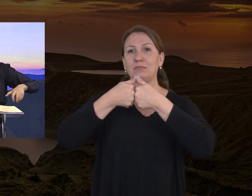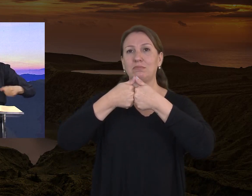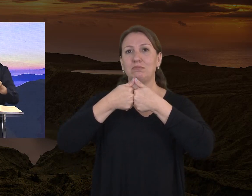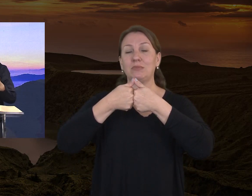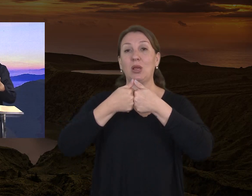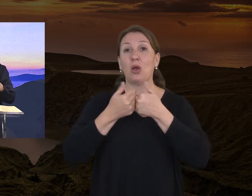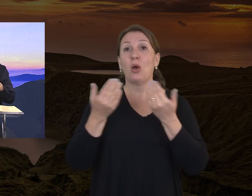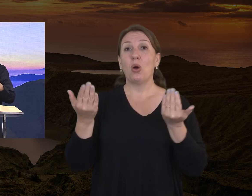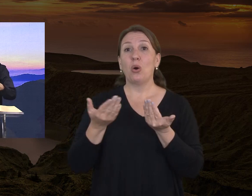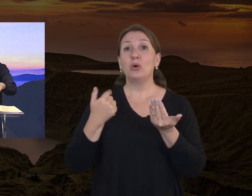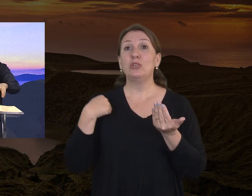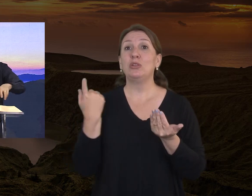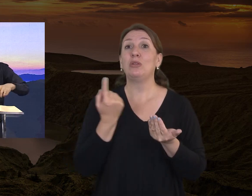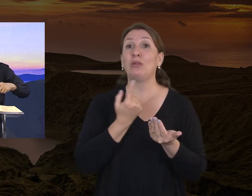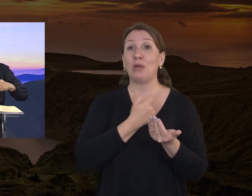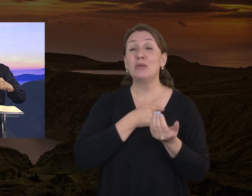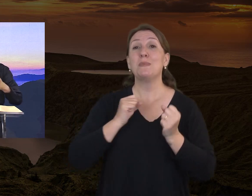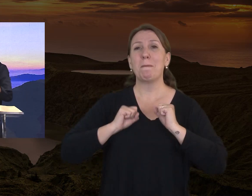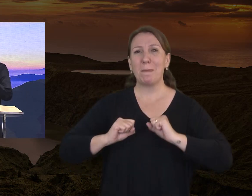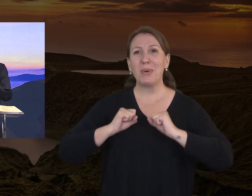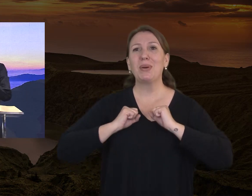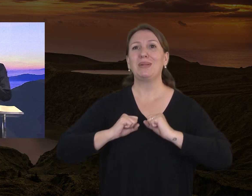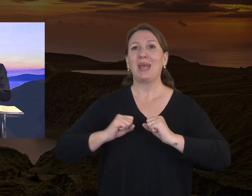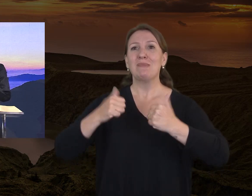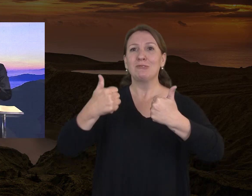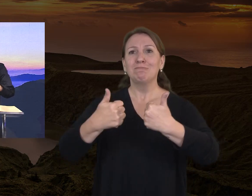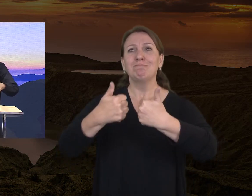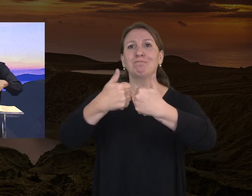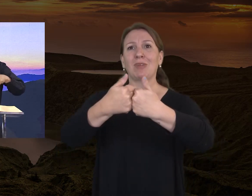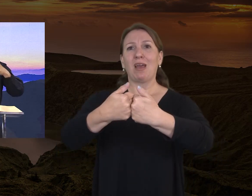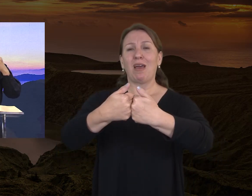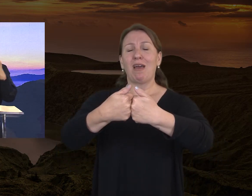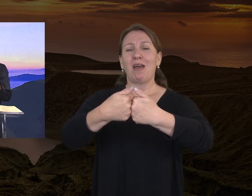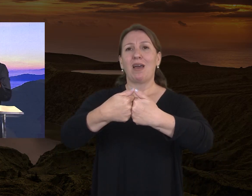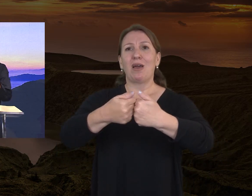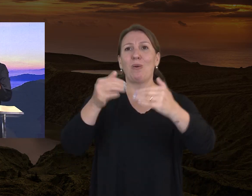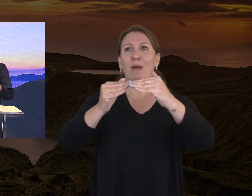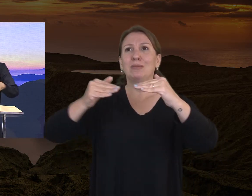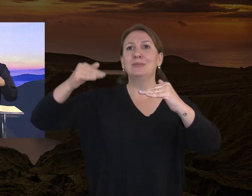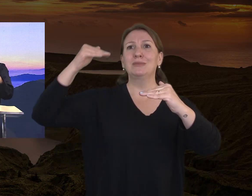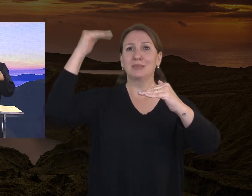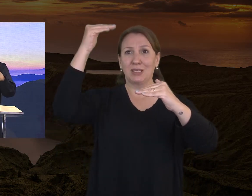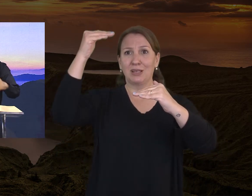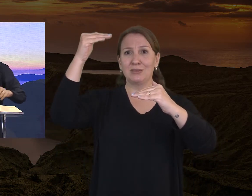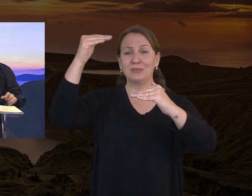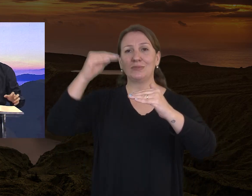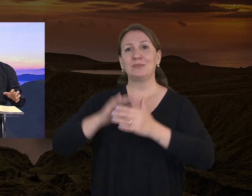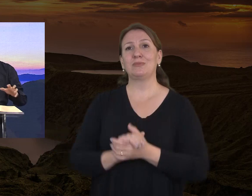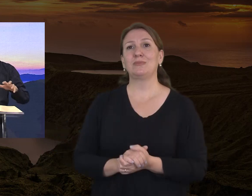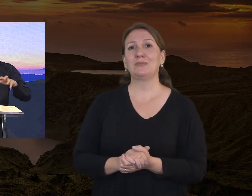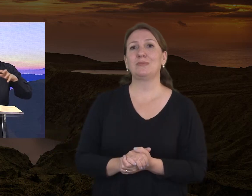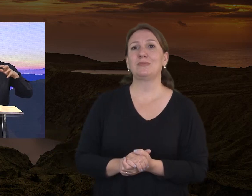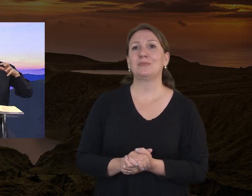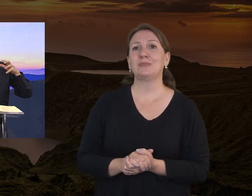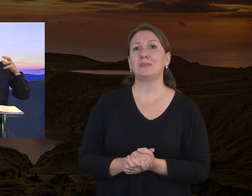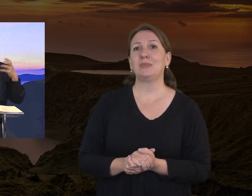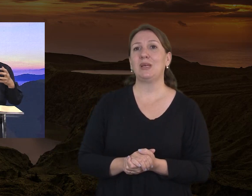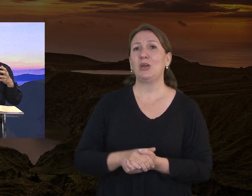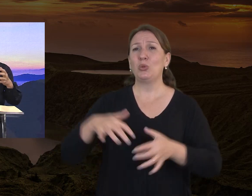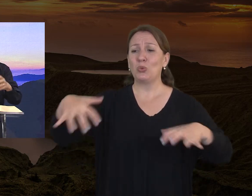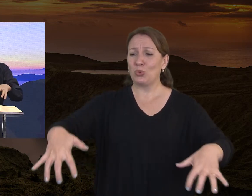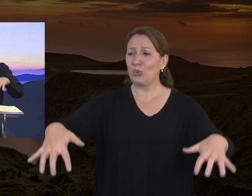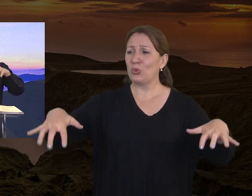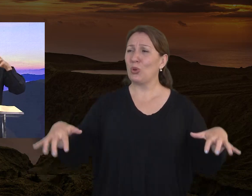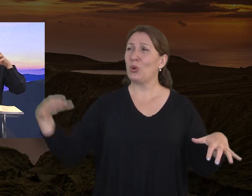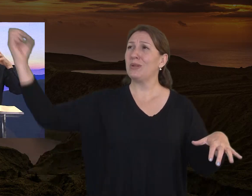hoje, pelo sangue de Cristo, nós podemos entrar no Santo dos Santos, chegar ao trono da graça com intrepidez, para